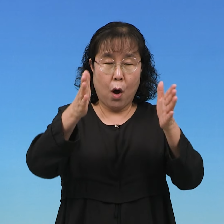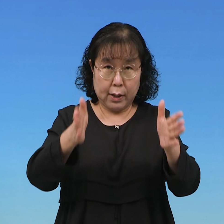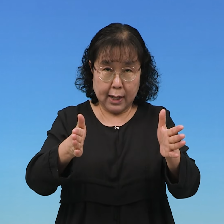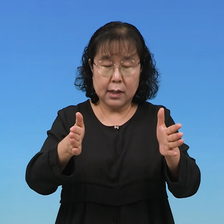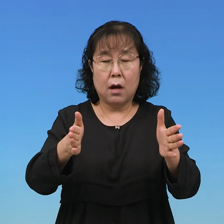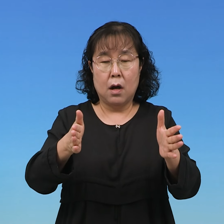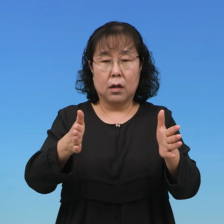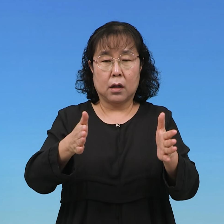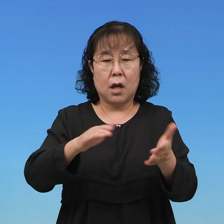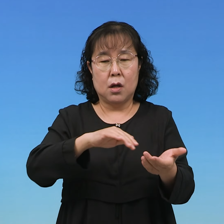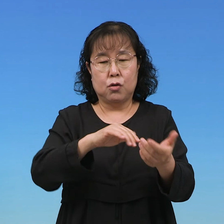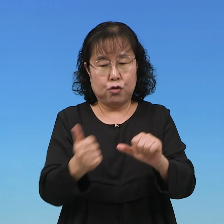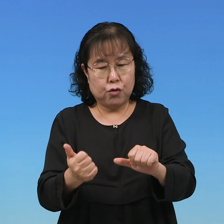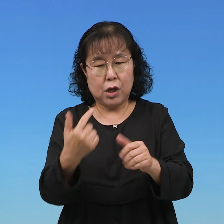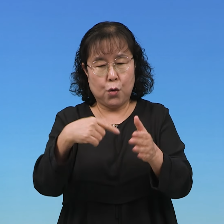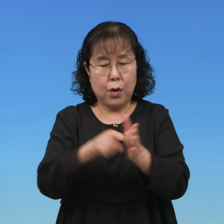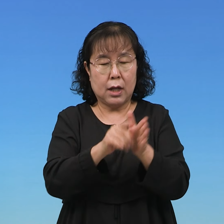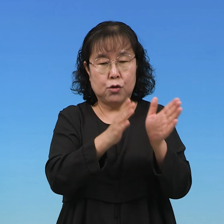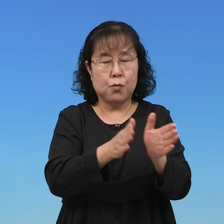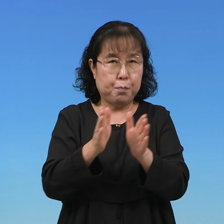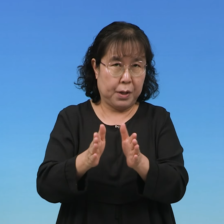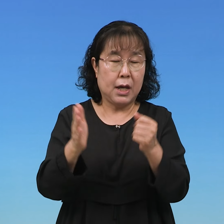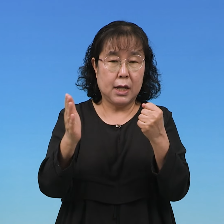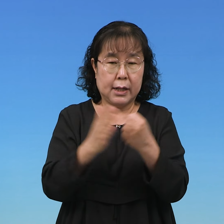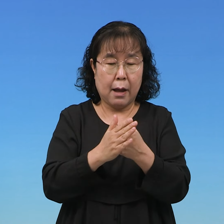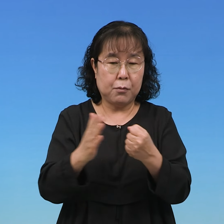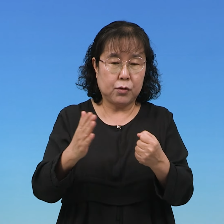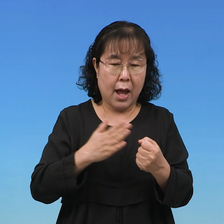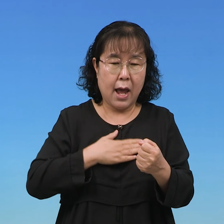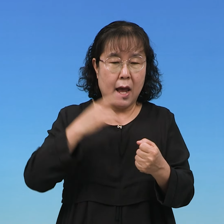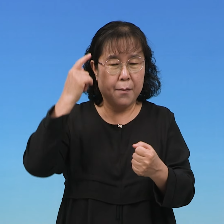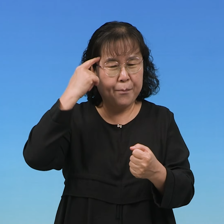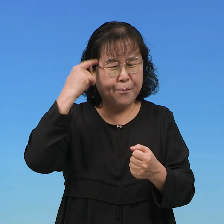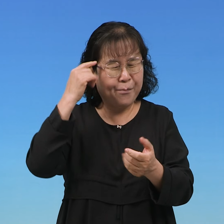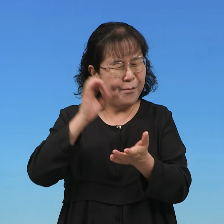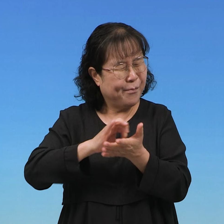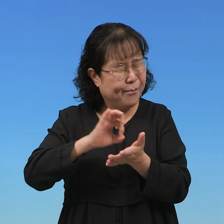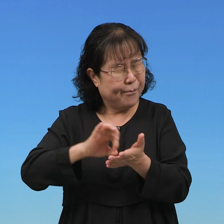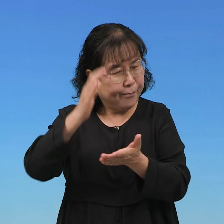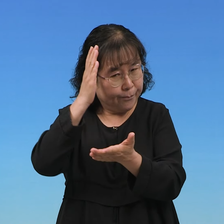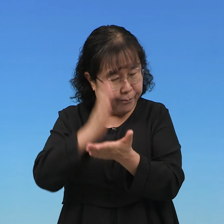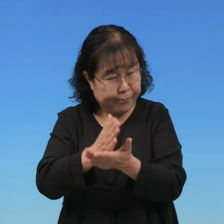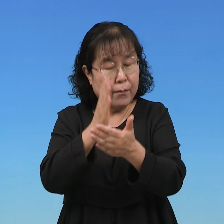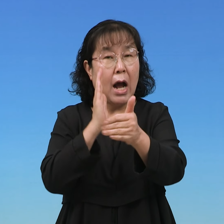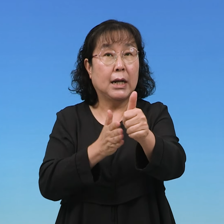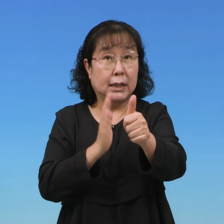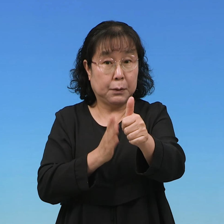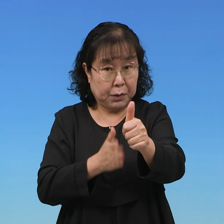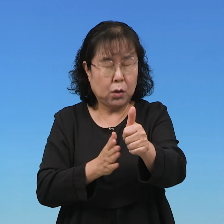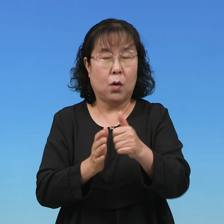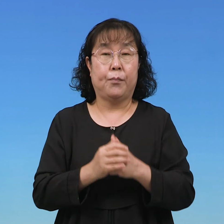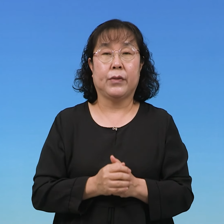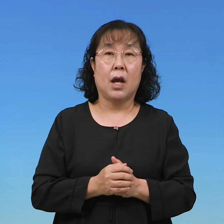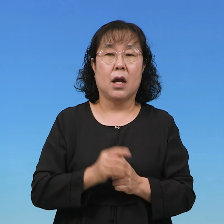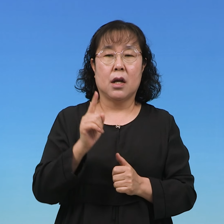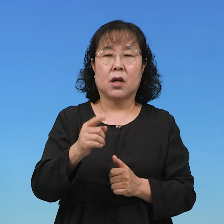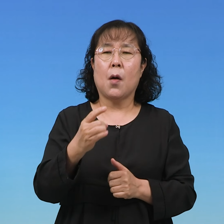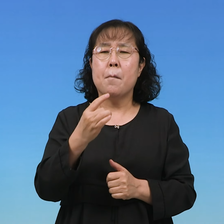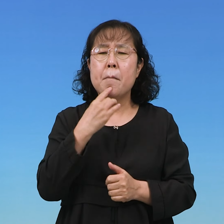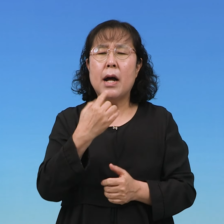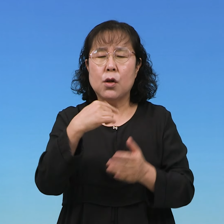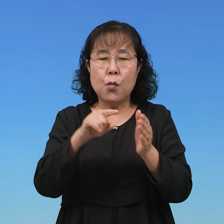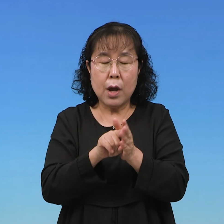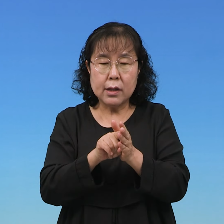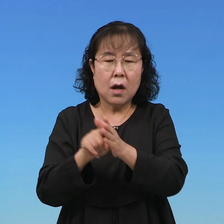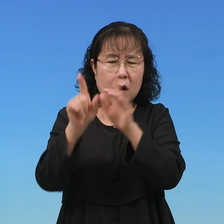바랍니다. 이제 졸업하고 사회로 나가는 이 젊은 청년들한테 이렇게 살면 안 된다,